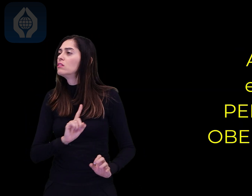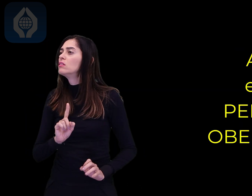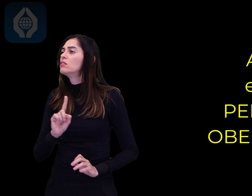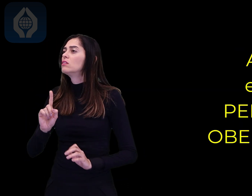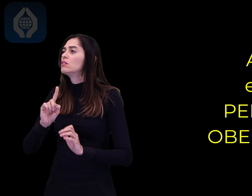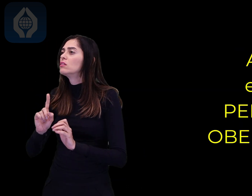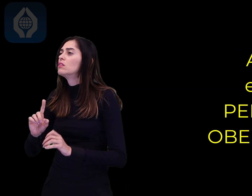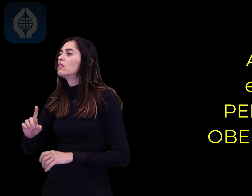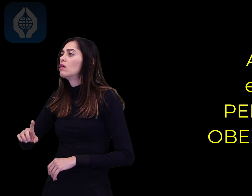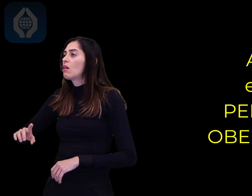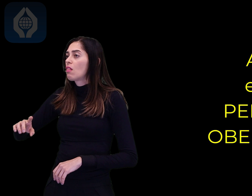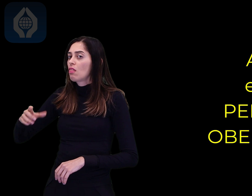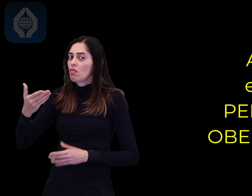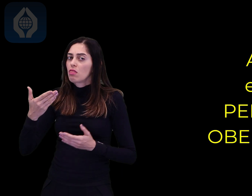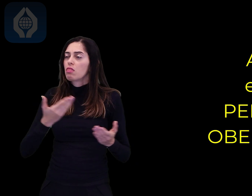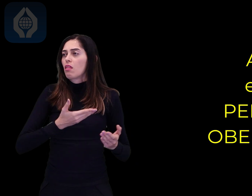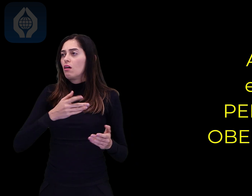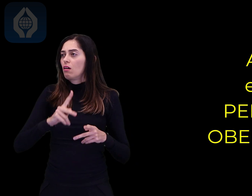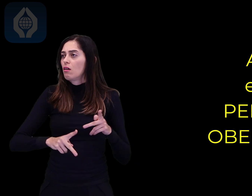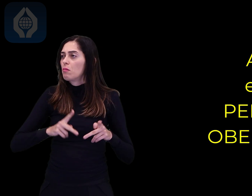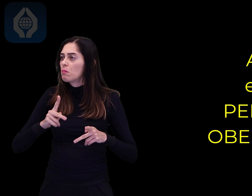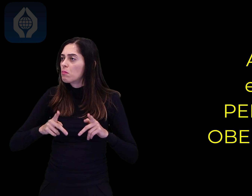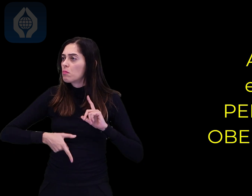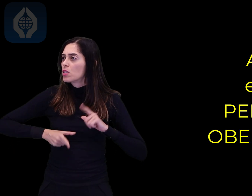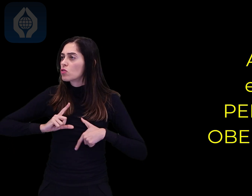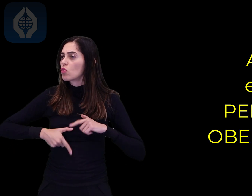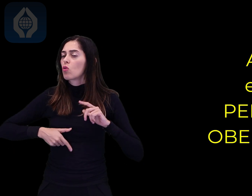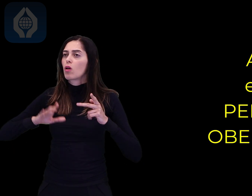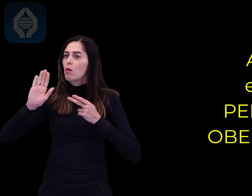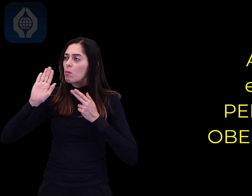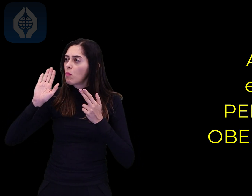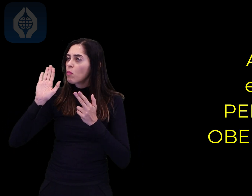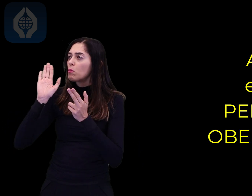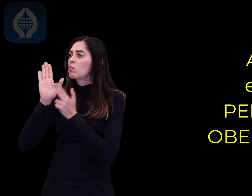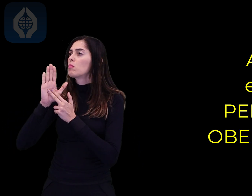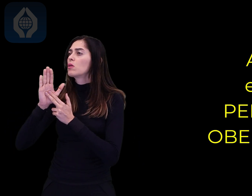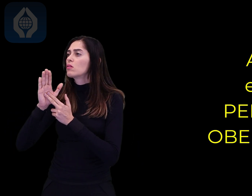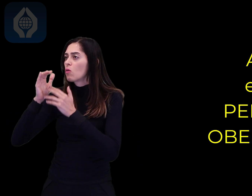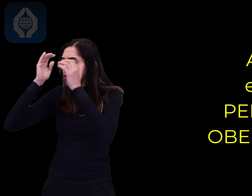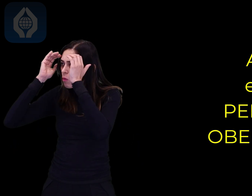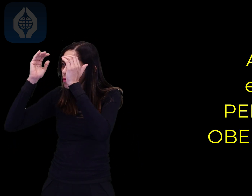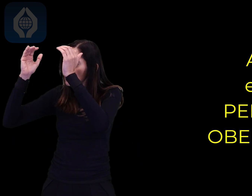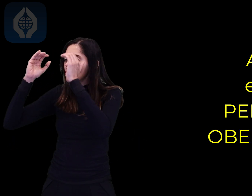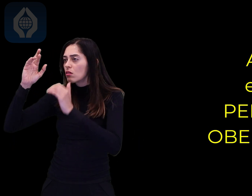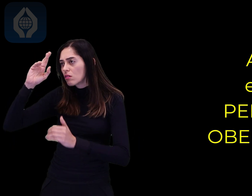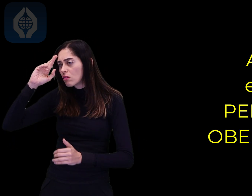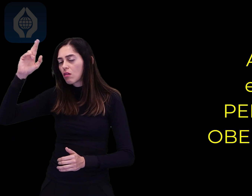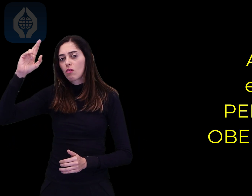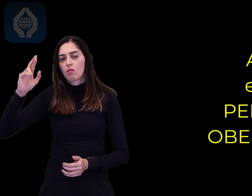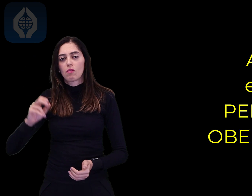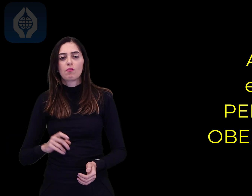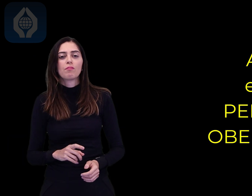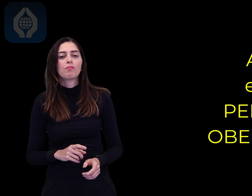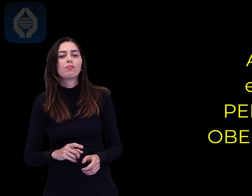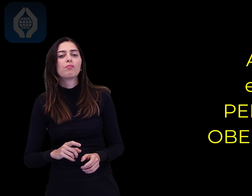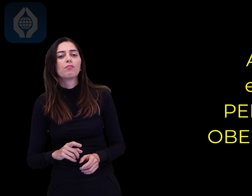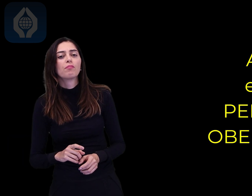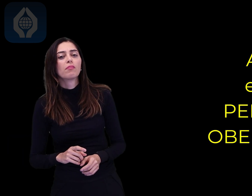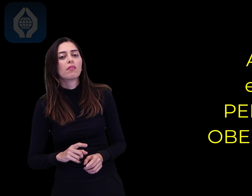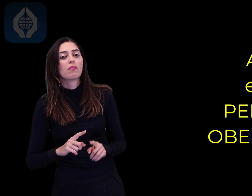Israel prometeu obedecer ao Senhor em tudo. Eles esqueceram de como duvidaram de Deus no Mar Vermelho quando o exército egípcio